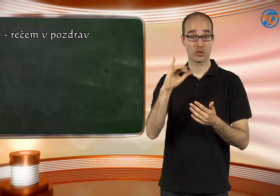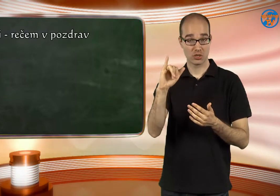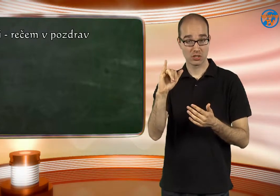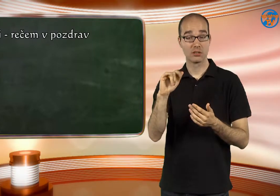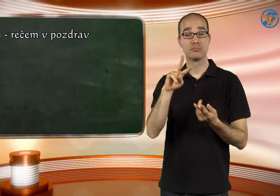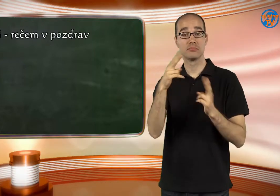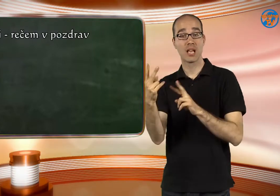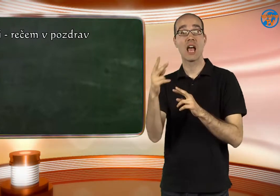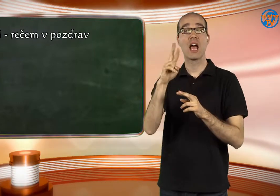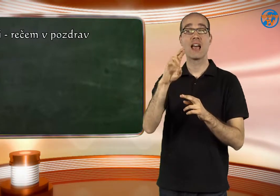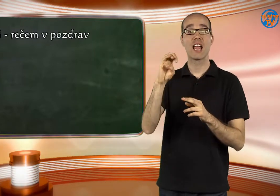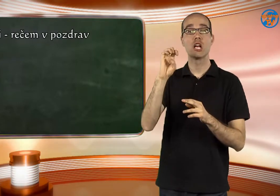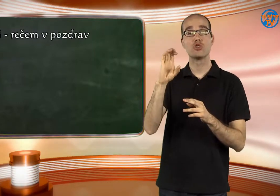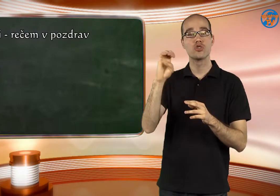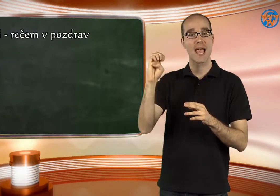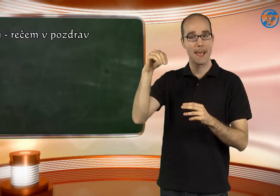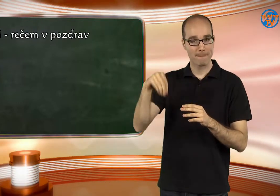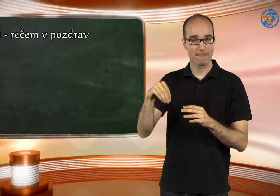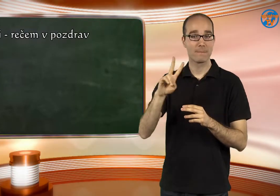Reči, rečem v pozdrav.